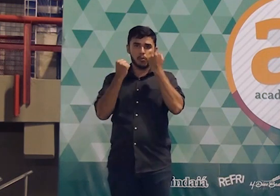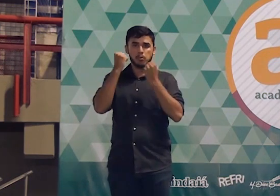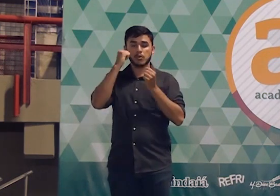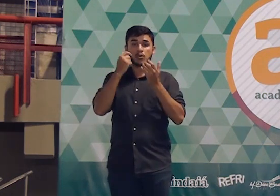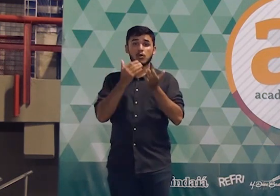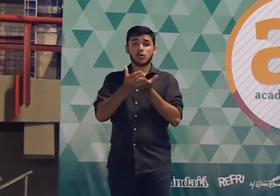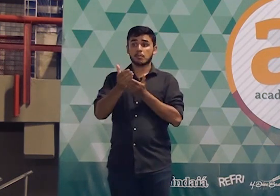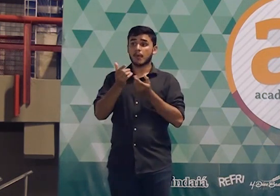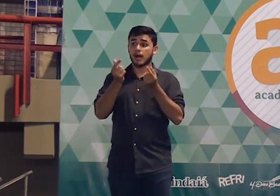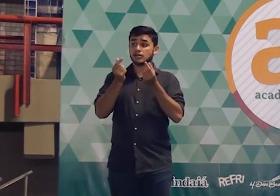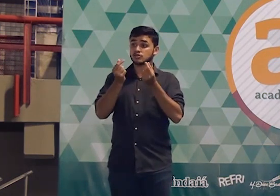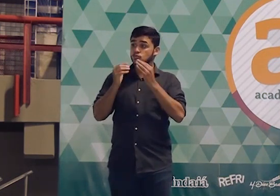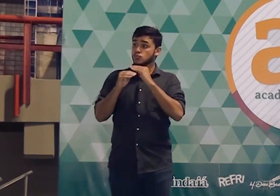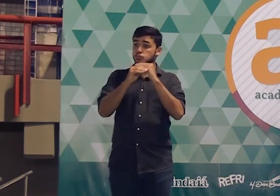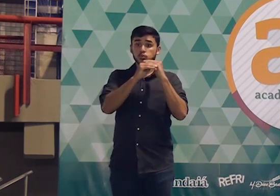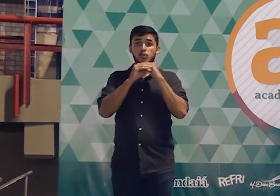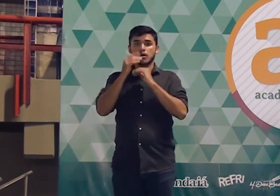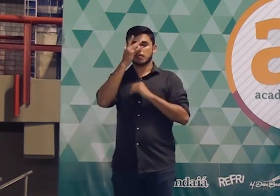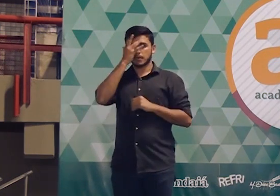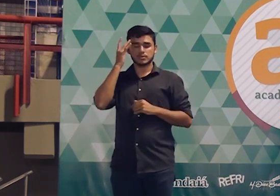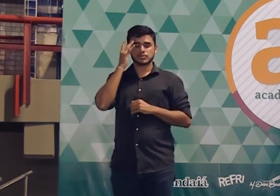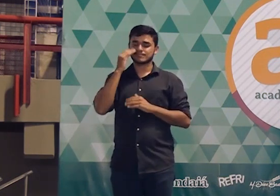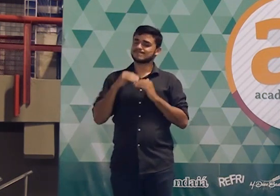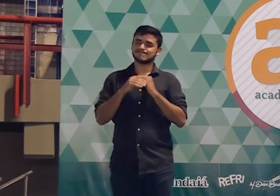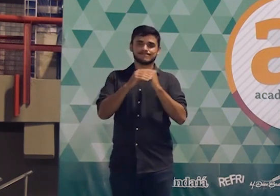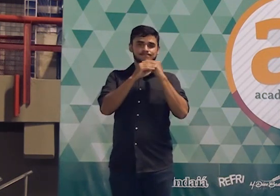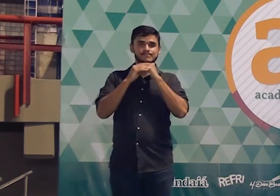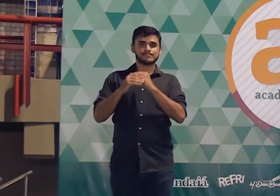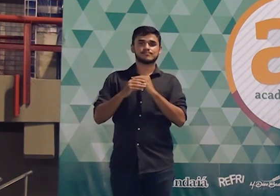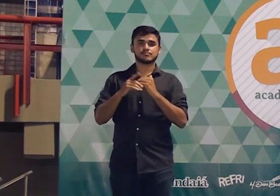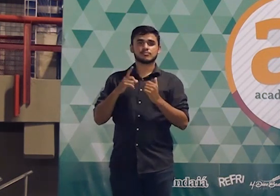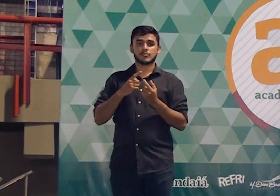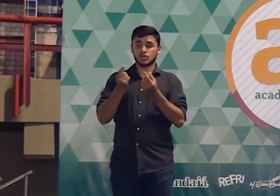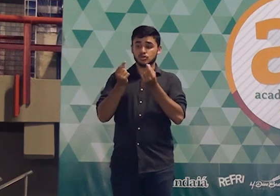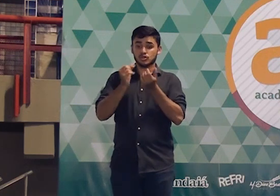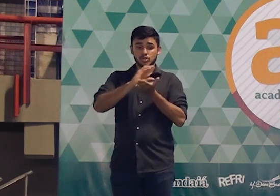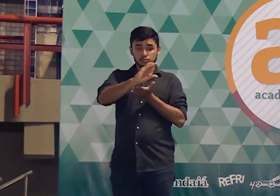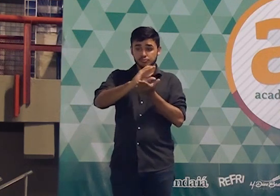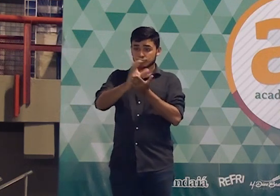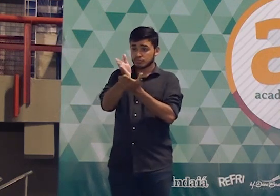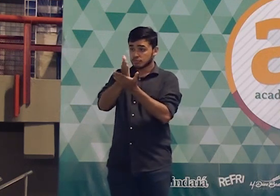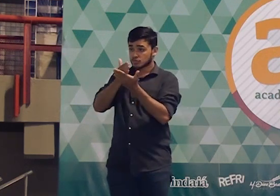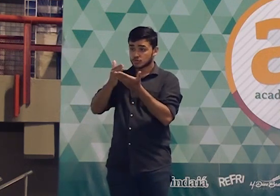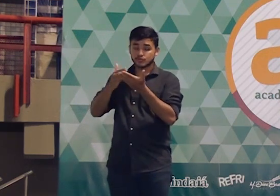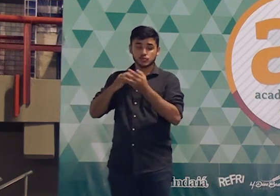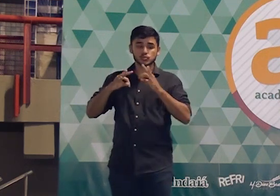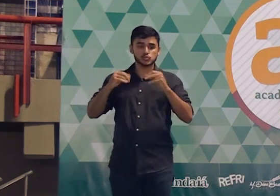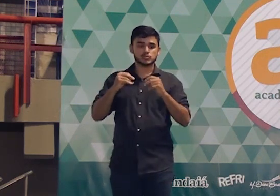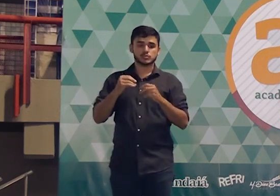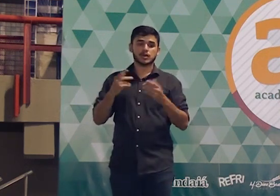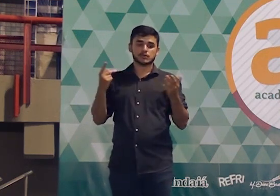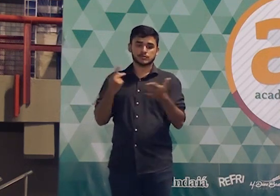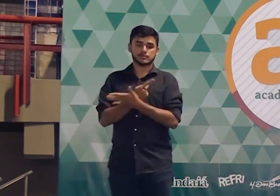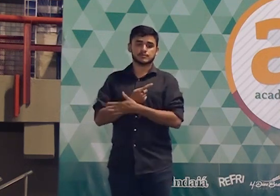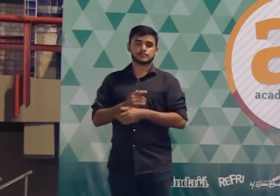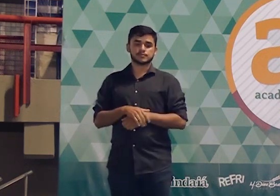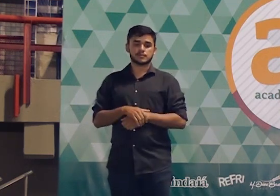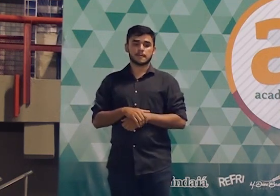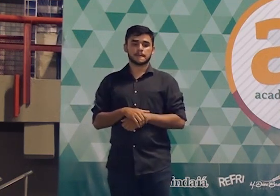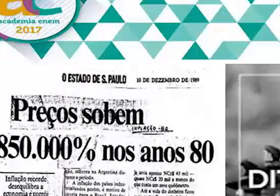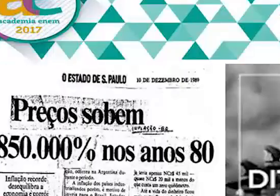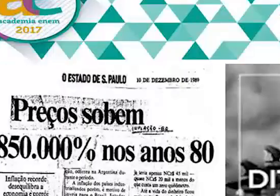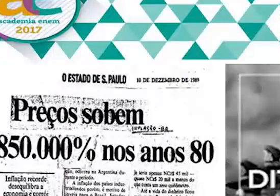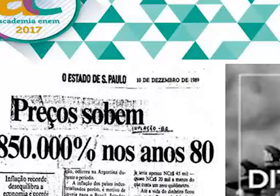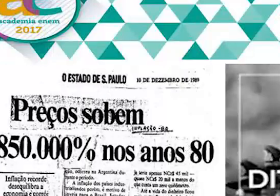renda no Brasil. O bolo cresceu, mas a gente não distribuiu. E aí o resultado é o quê? Olha aqui nos